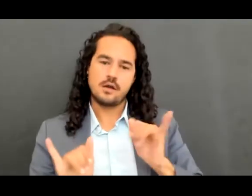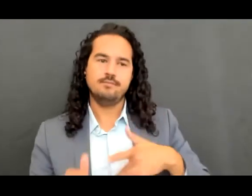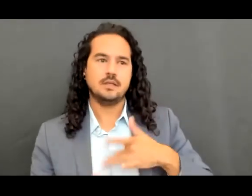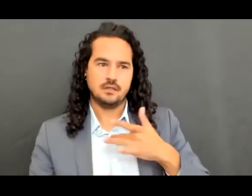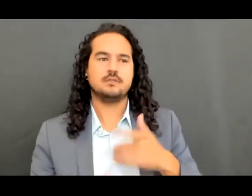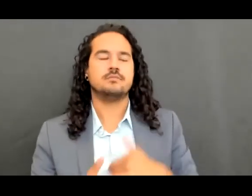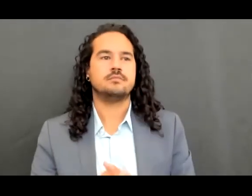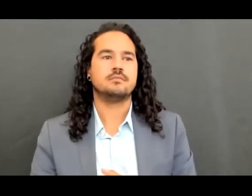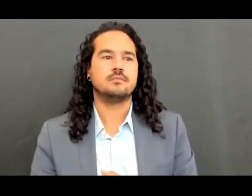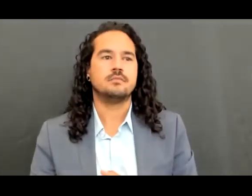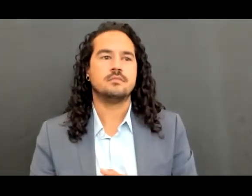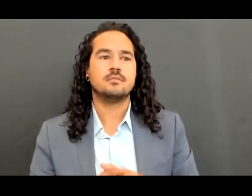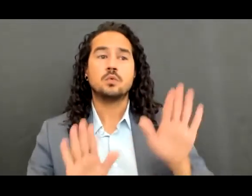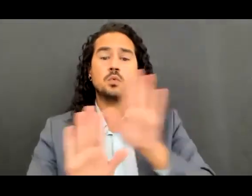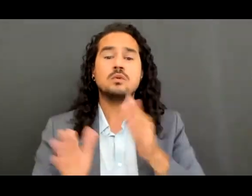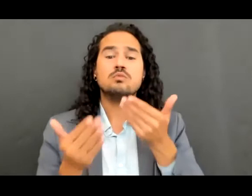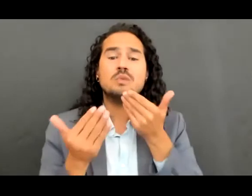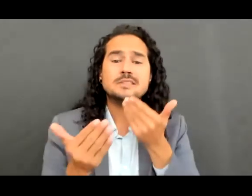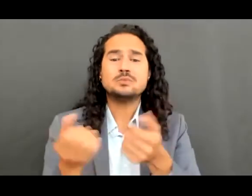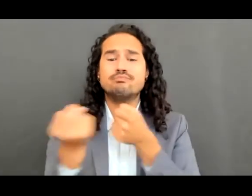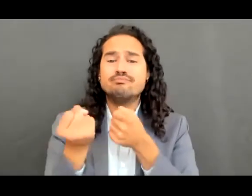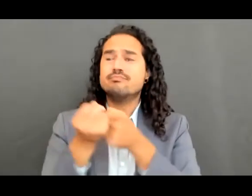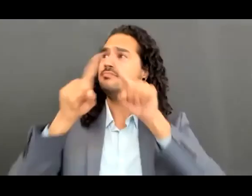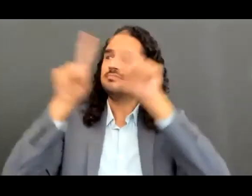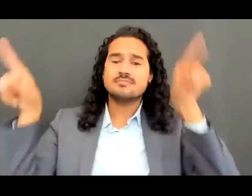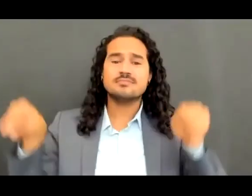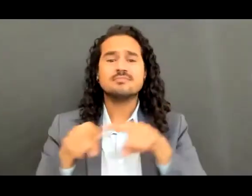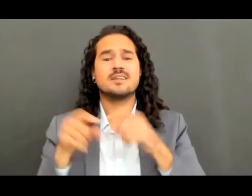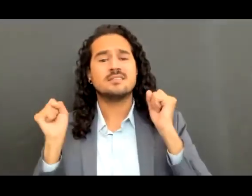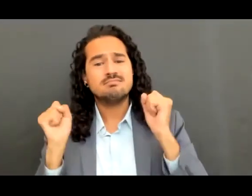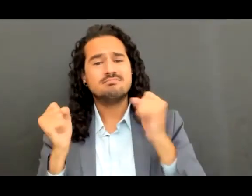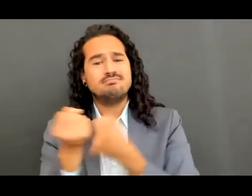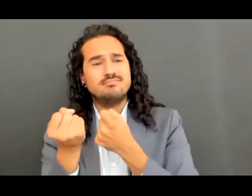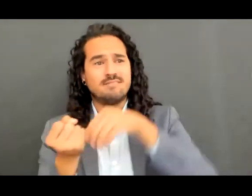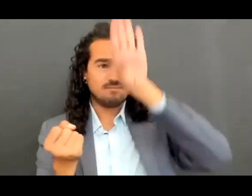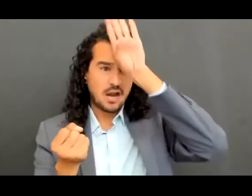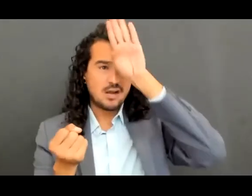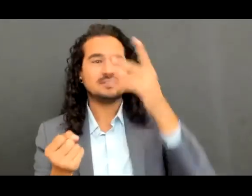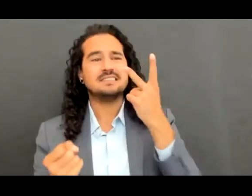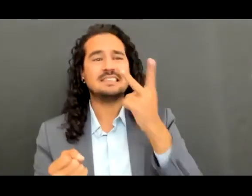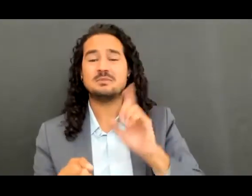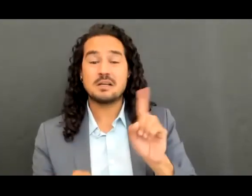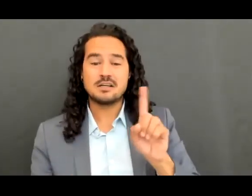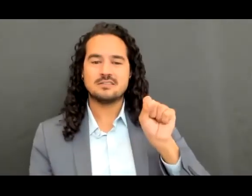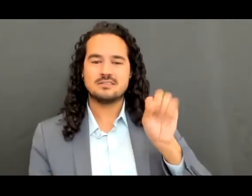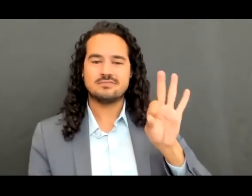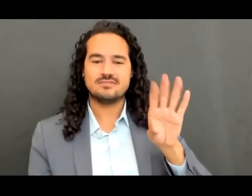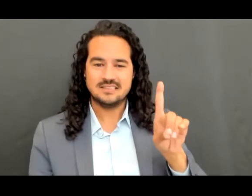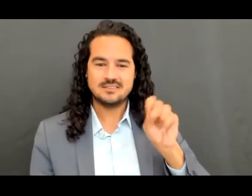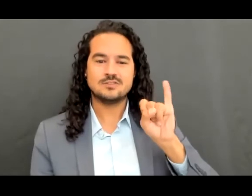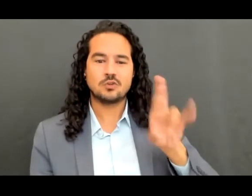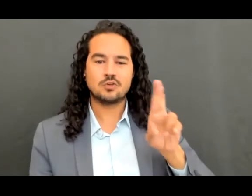los anuncios. Hemos visto muchos anuncios de dándole gracias a los bomberos y